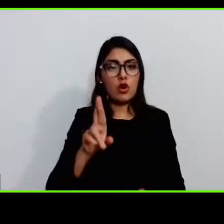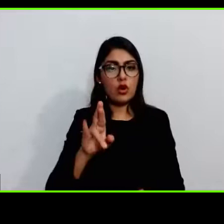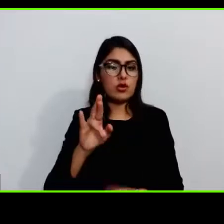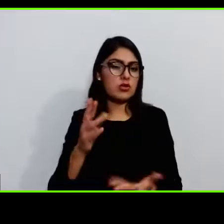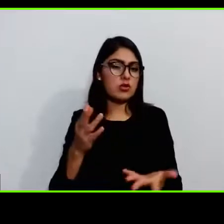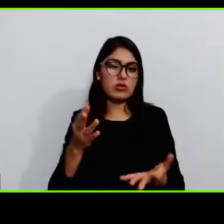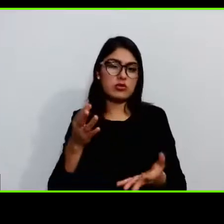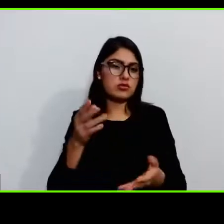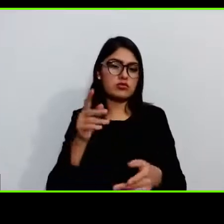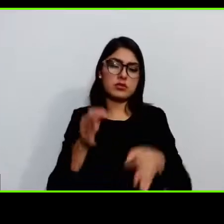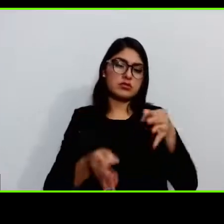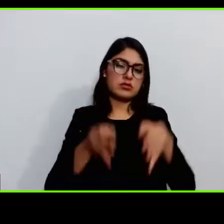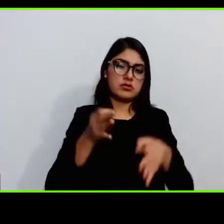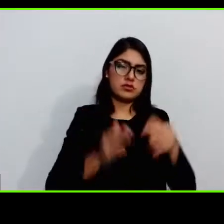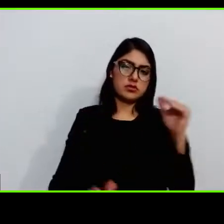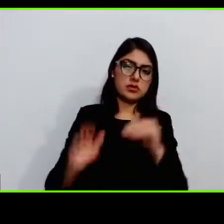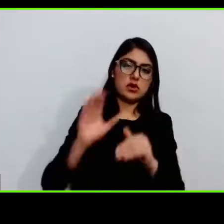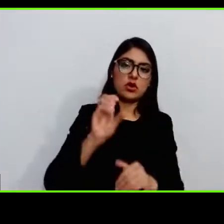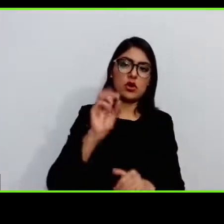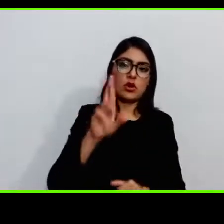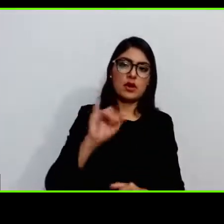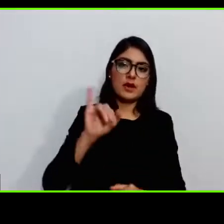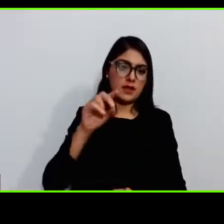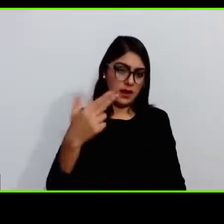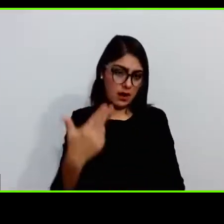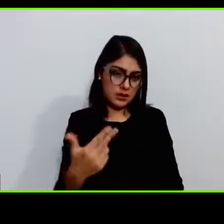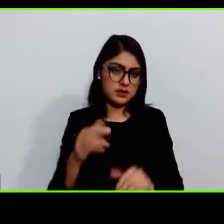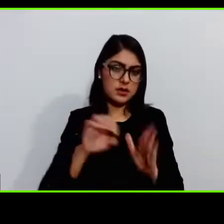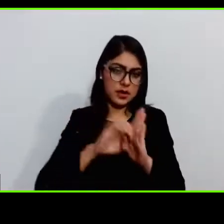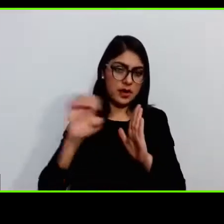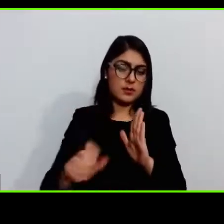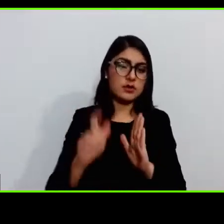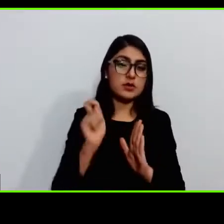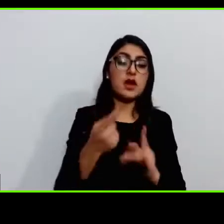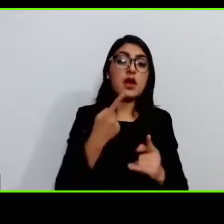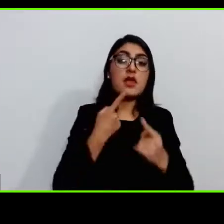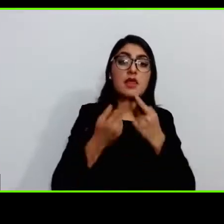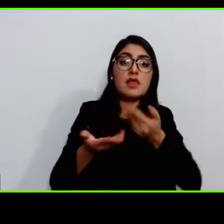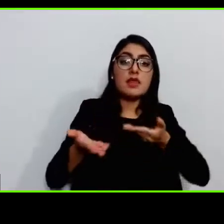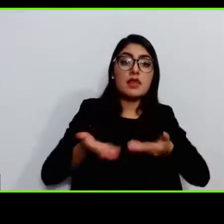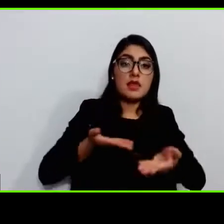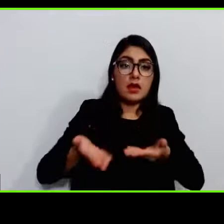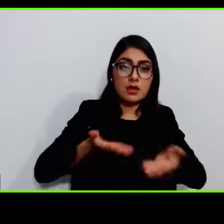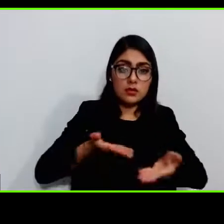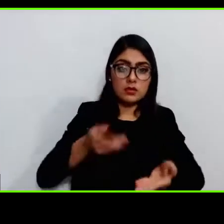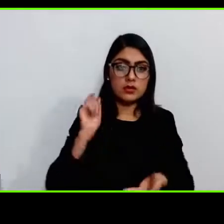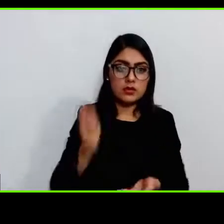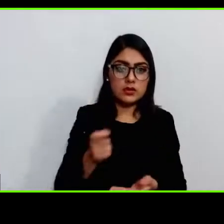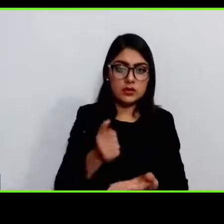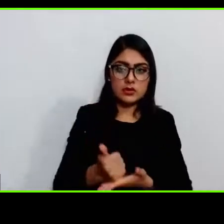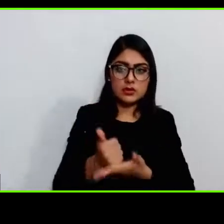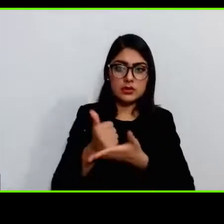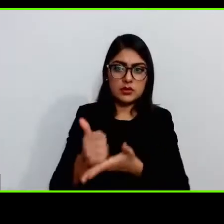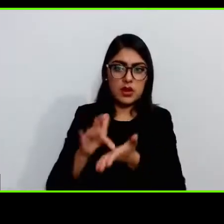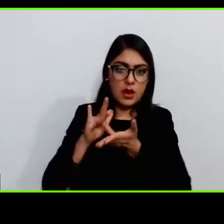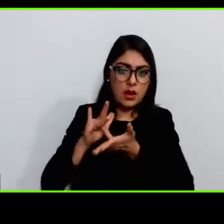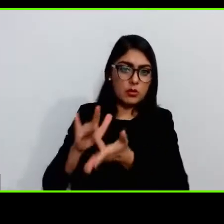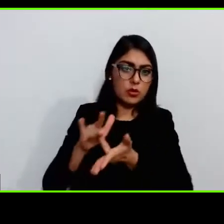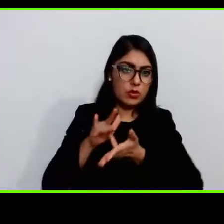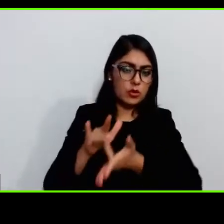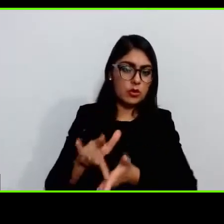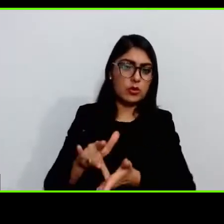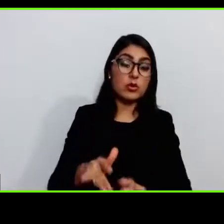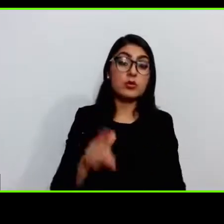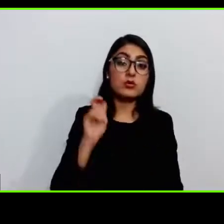la Corte Interamericana de Derechos Humanos, es una relación de diálogo, es decir, de cooperación y colaboración, en la cual